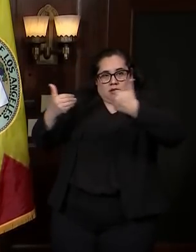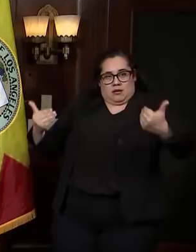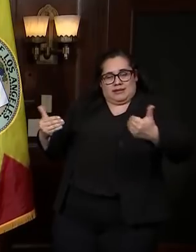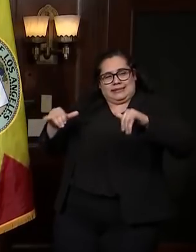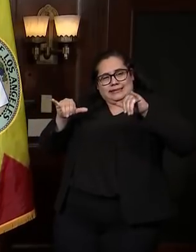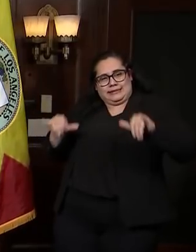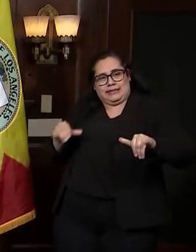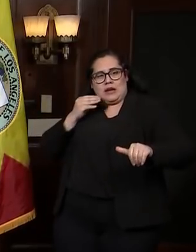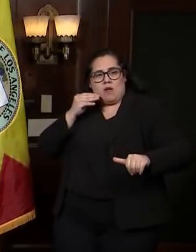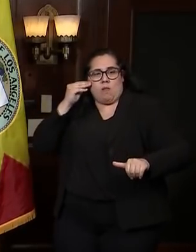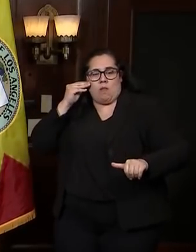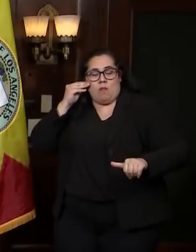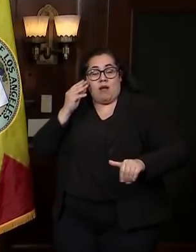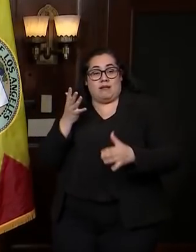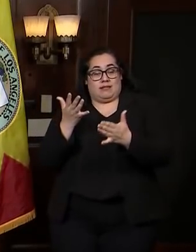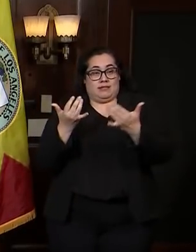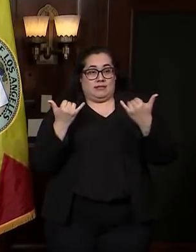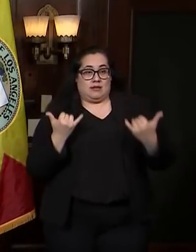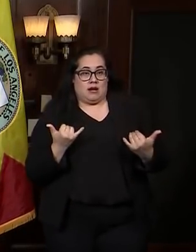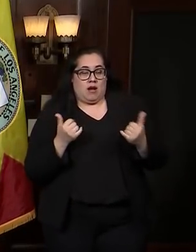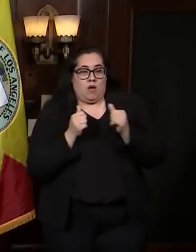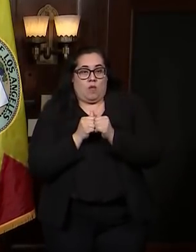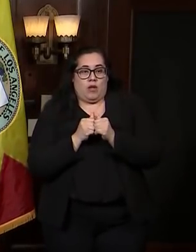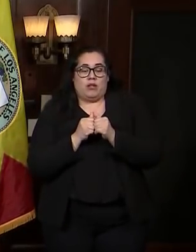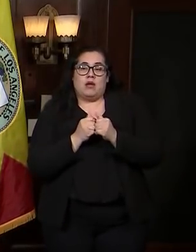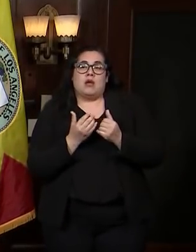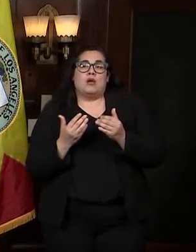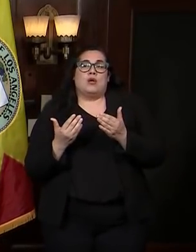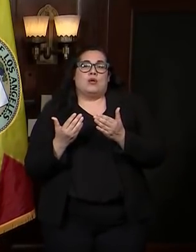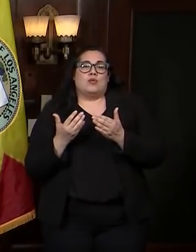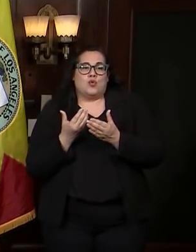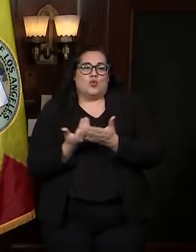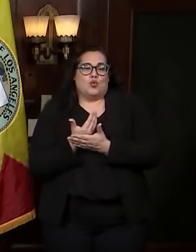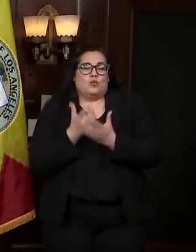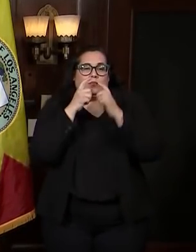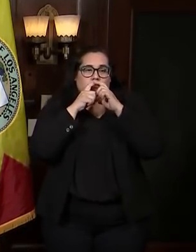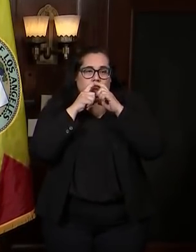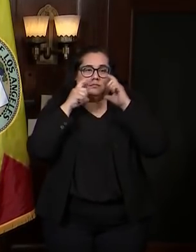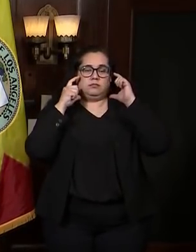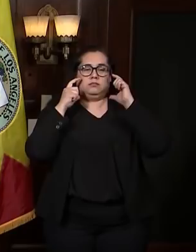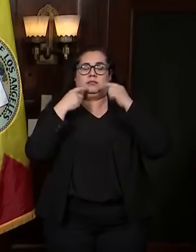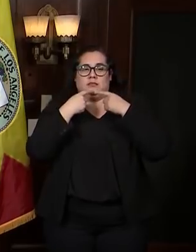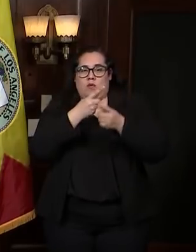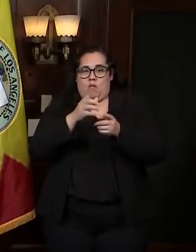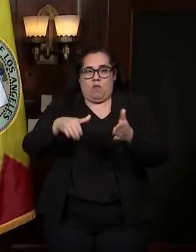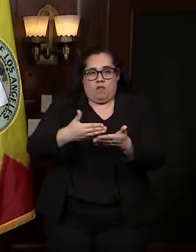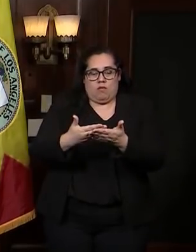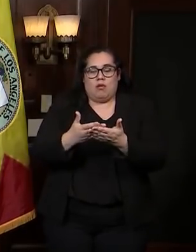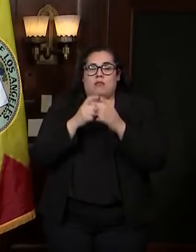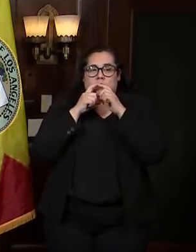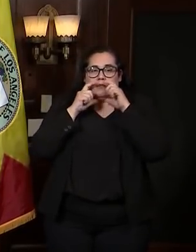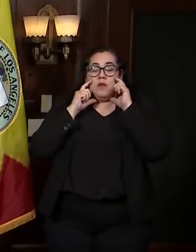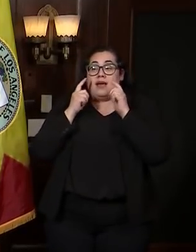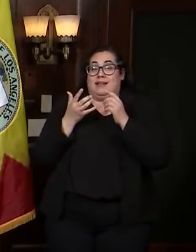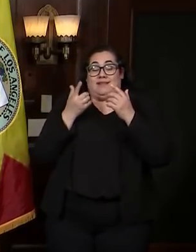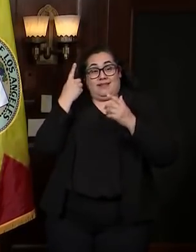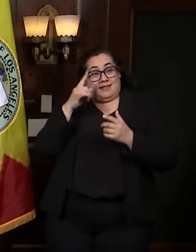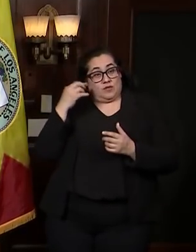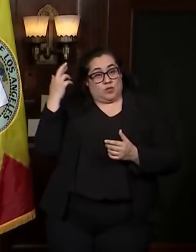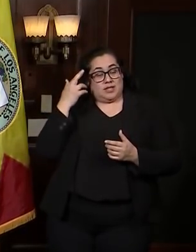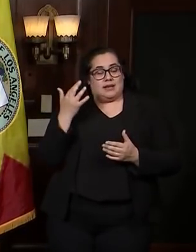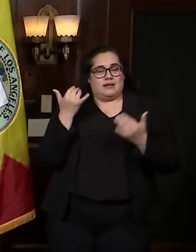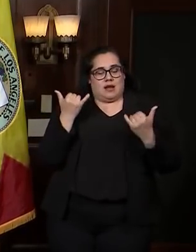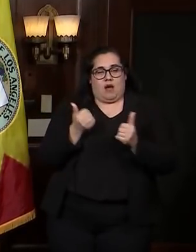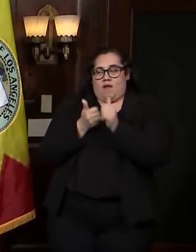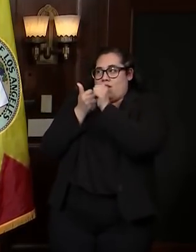en casa, y ahora con coberturas para la cara. Por eso, junto con la guía